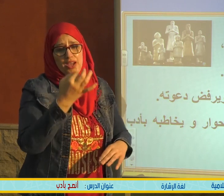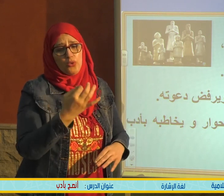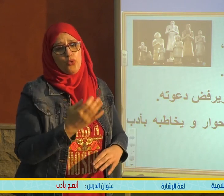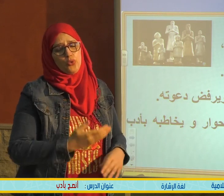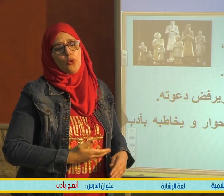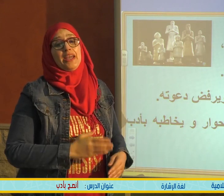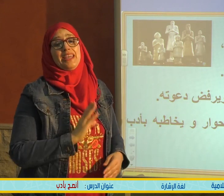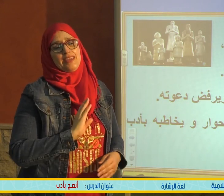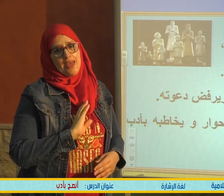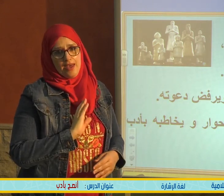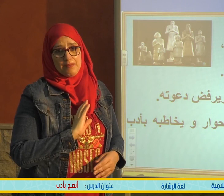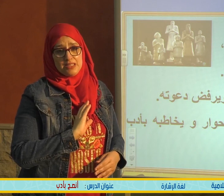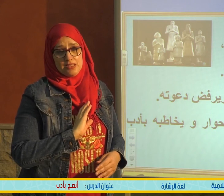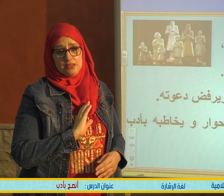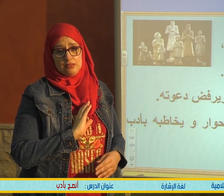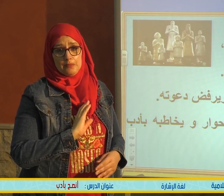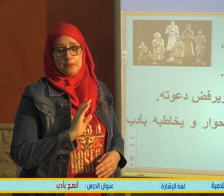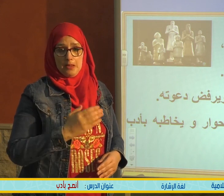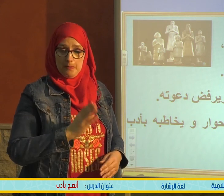فيقول يا أبتي.